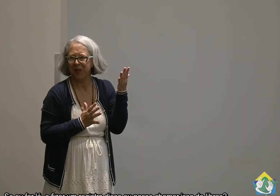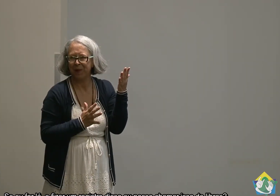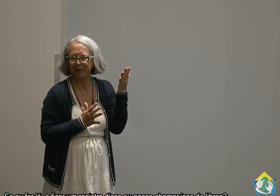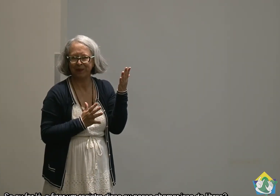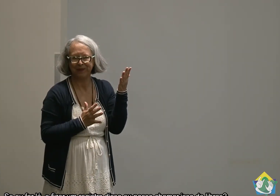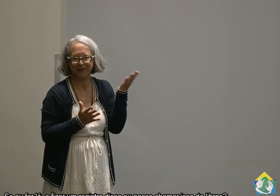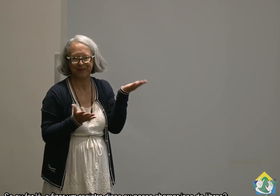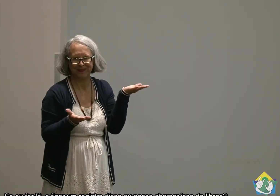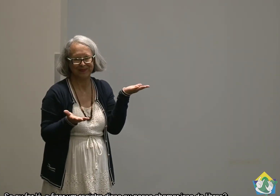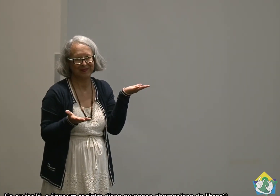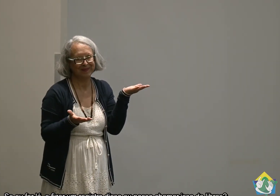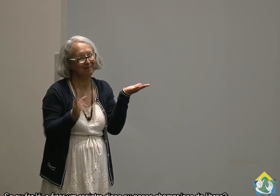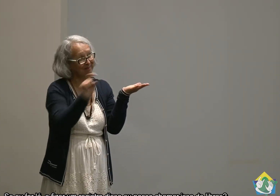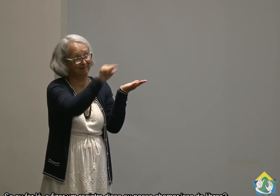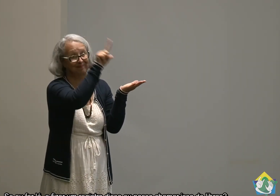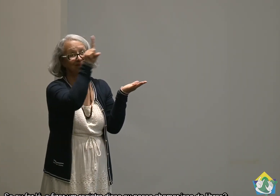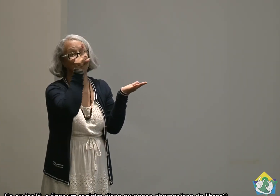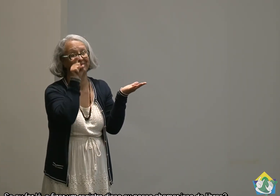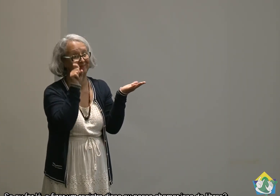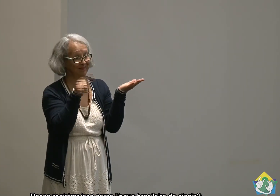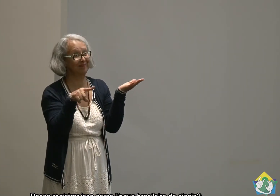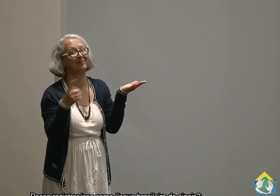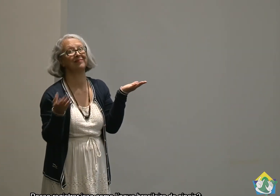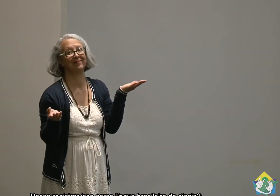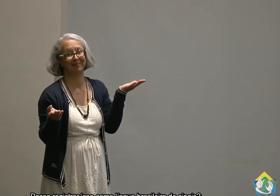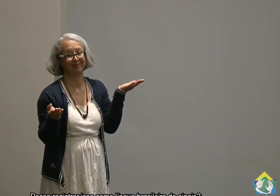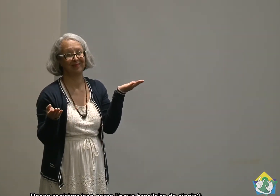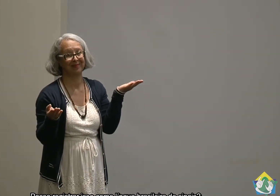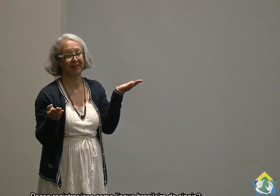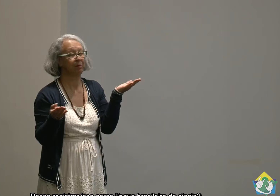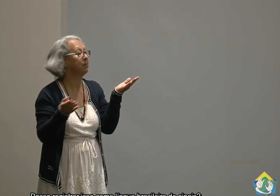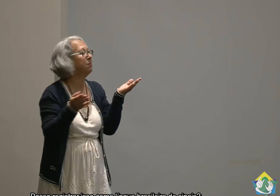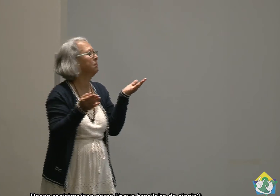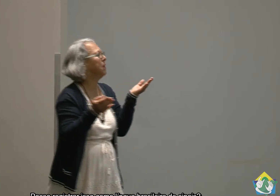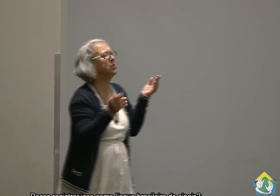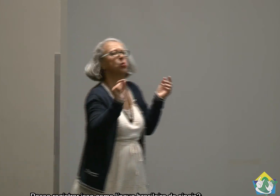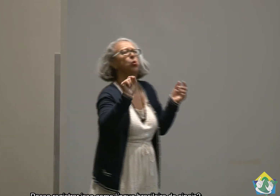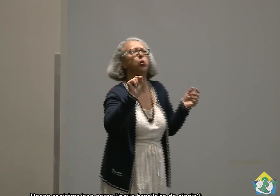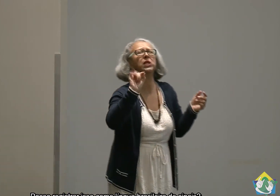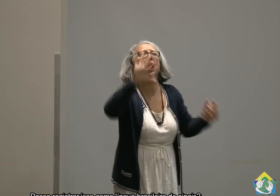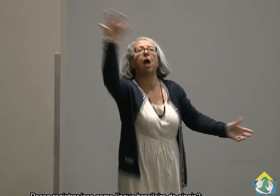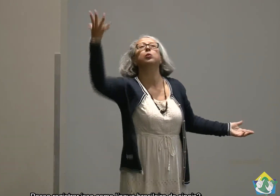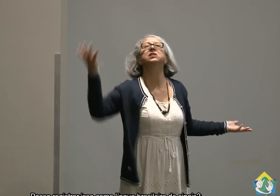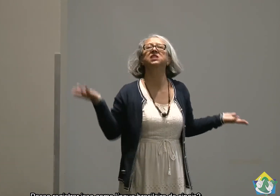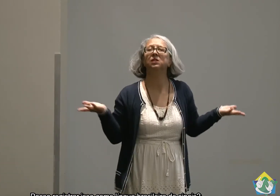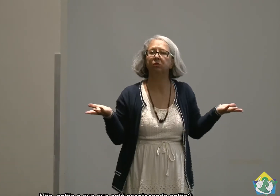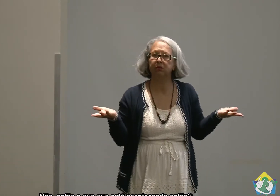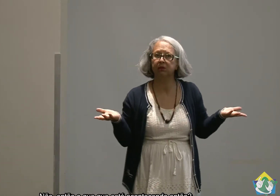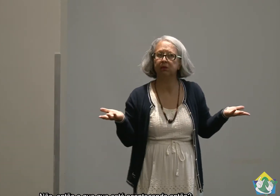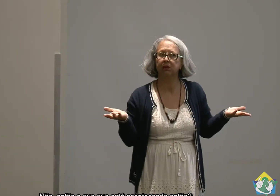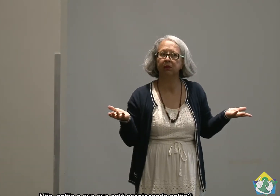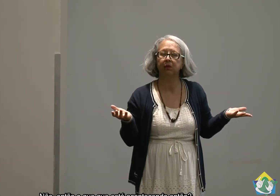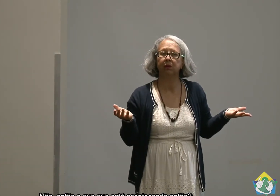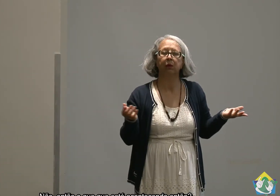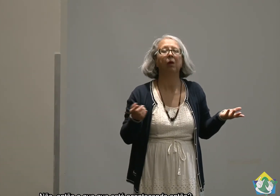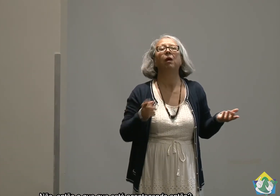posso chamar isso de Libras? Posso registrar isso como língua brasileira de sinais? Bom, o que está acontecendo